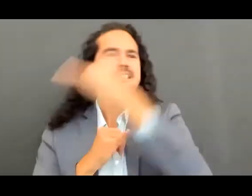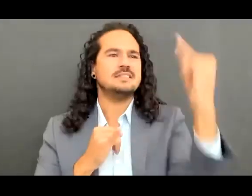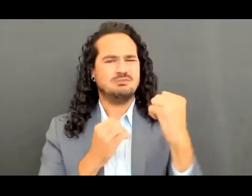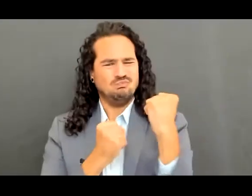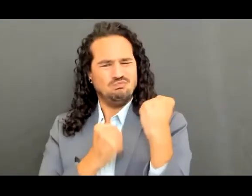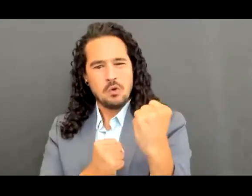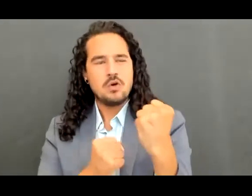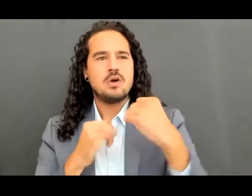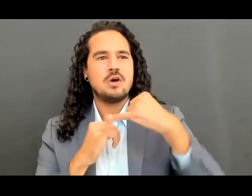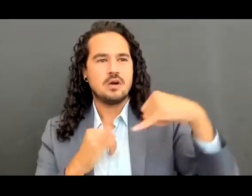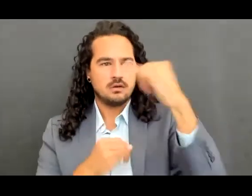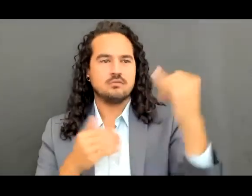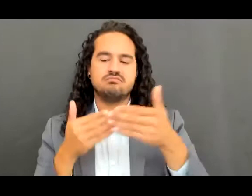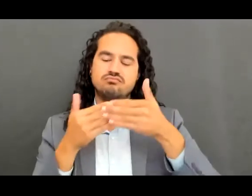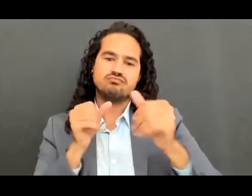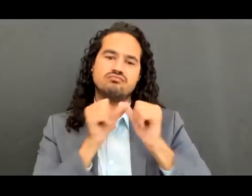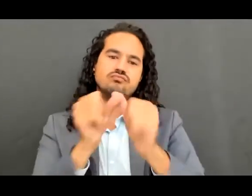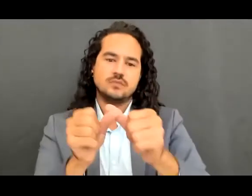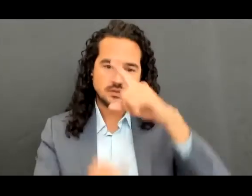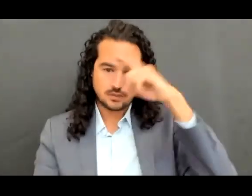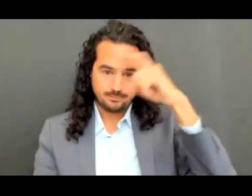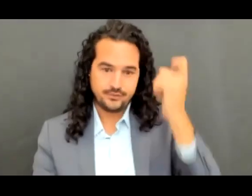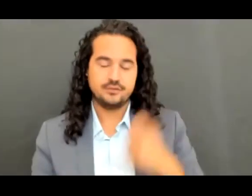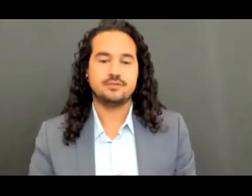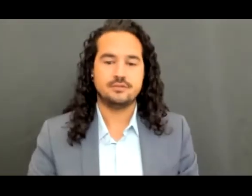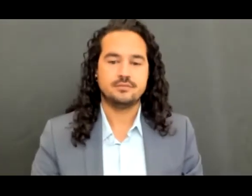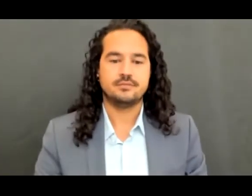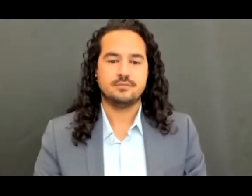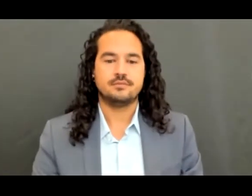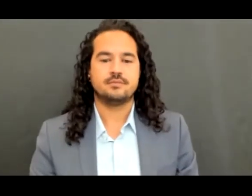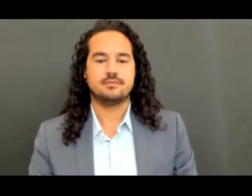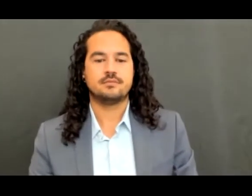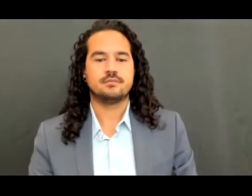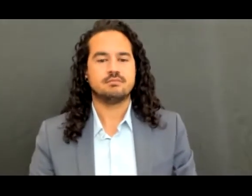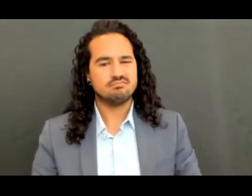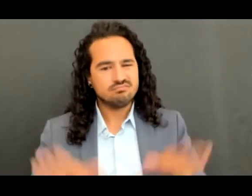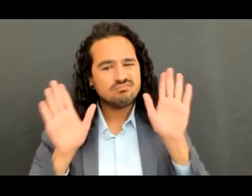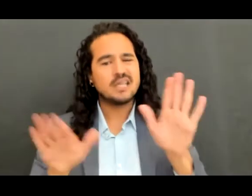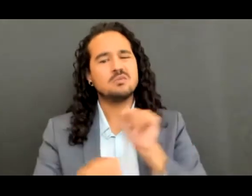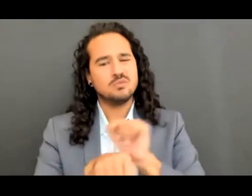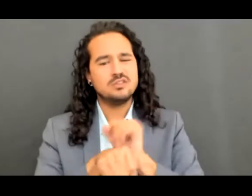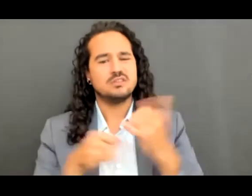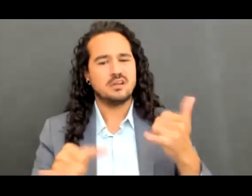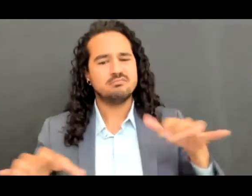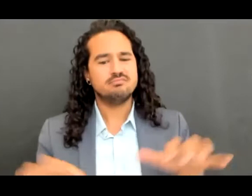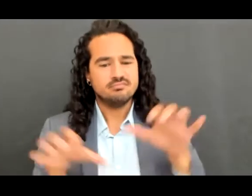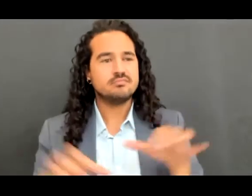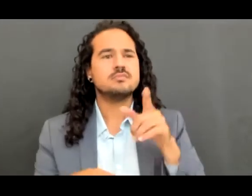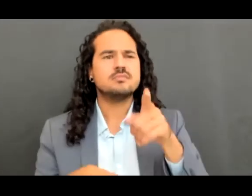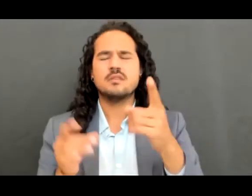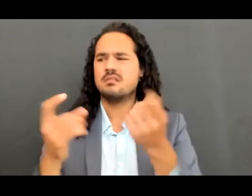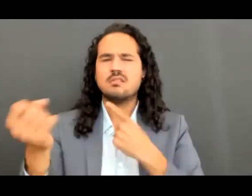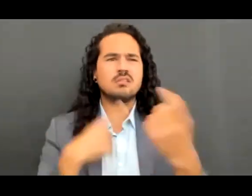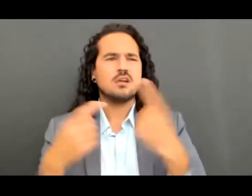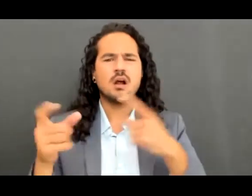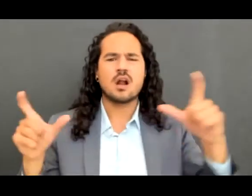de mantenerlas este verano. Estamos hablando también del mantenimiento. Y bueno, estos números, yo sé que ustedes los están viendo. Nuestro